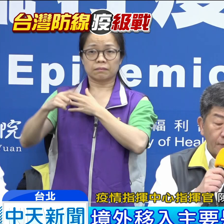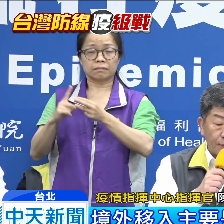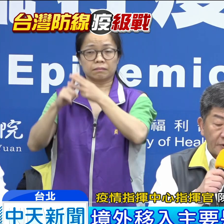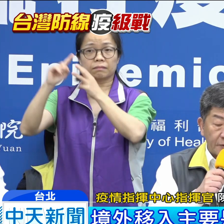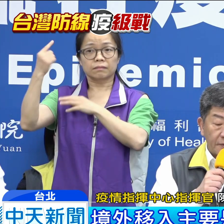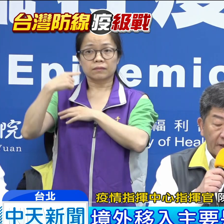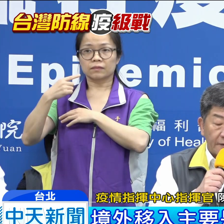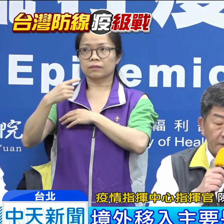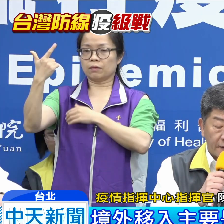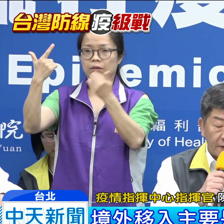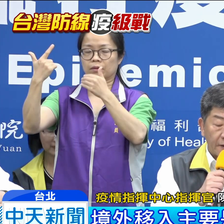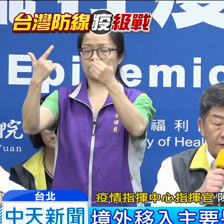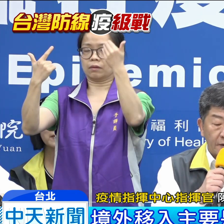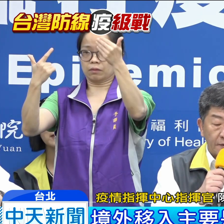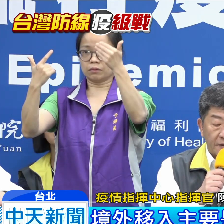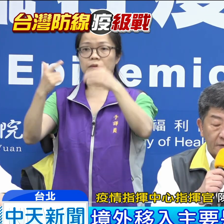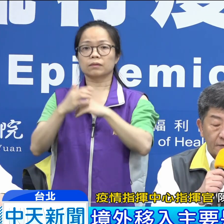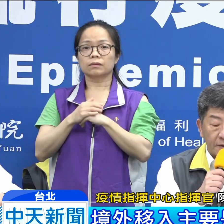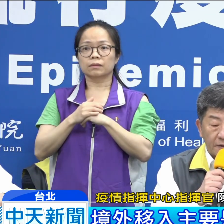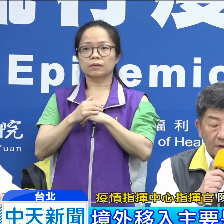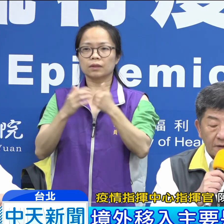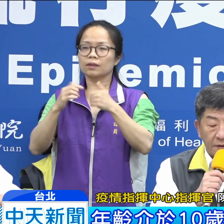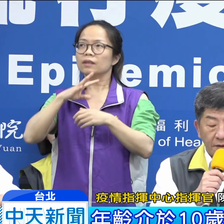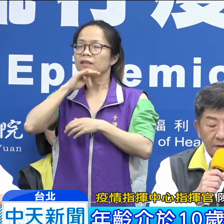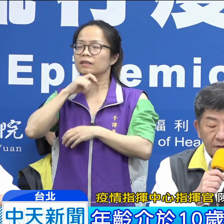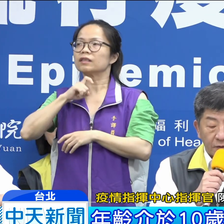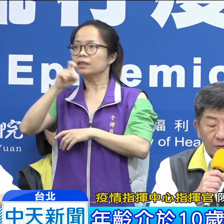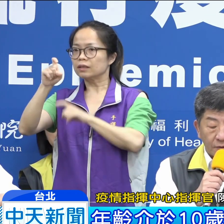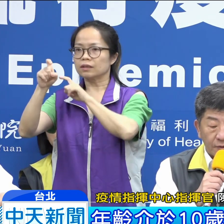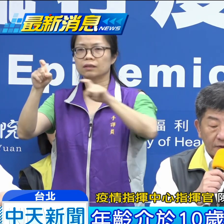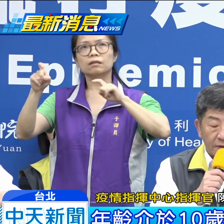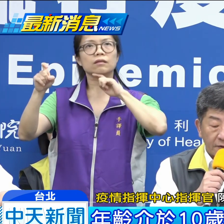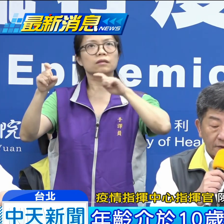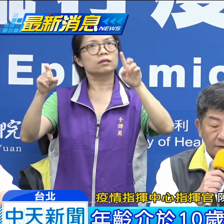是6女9男，年龄也介于